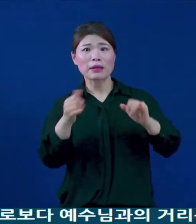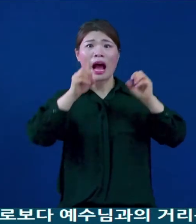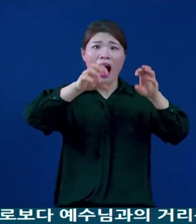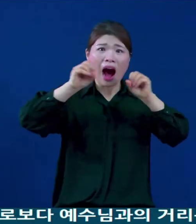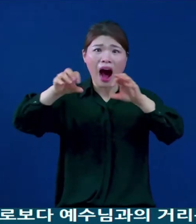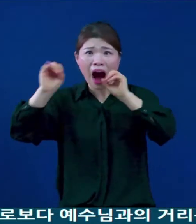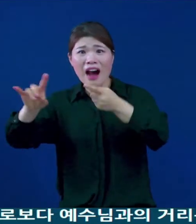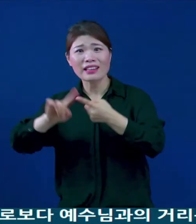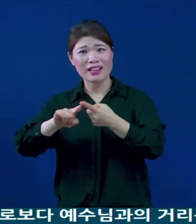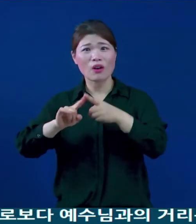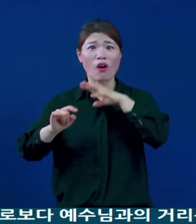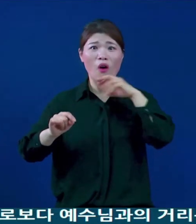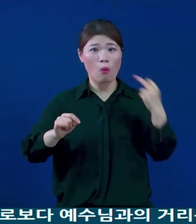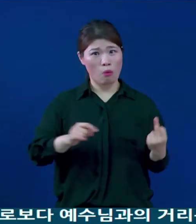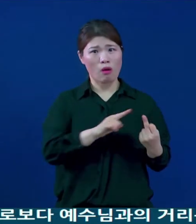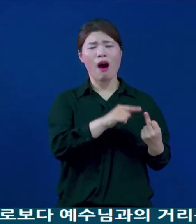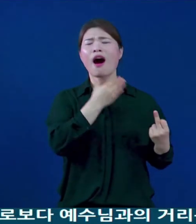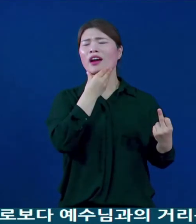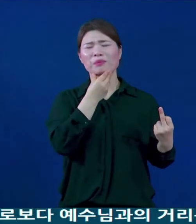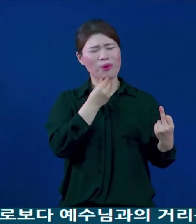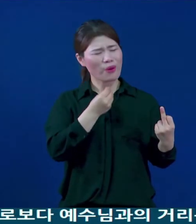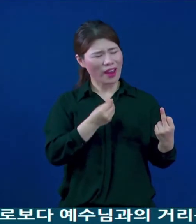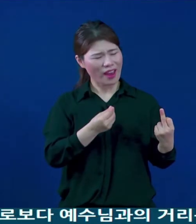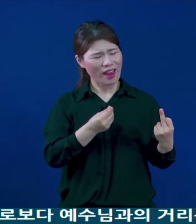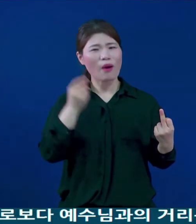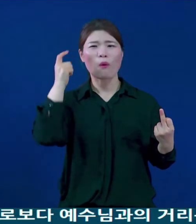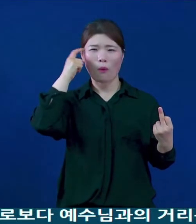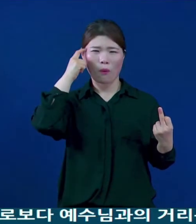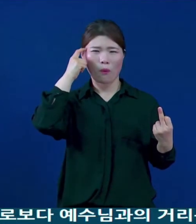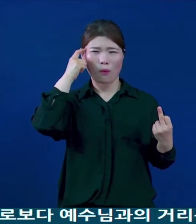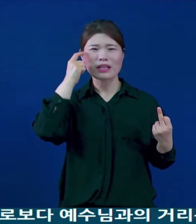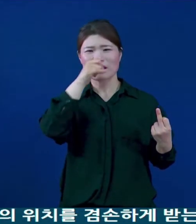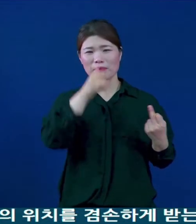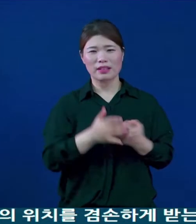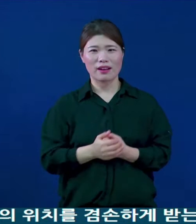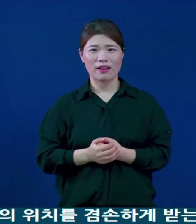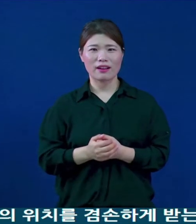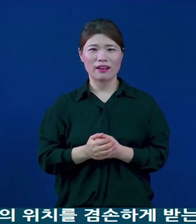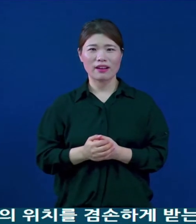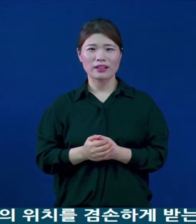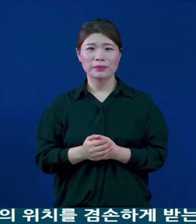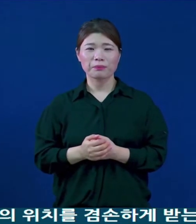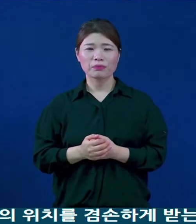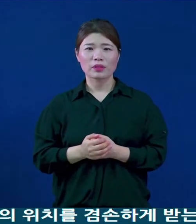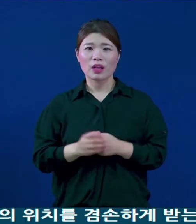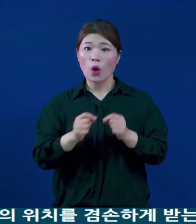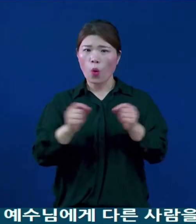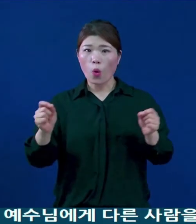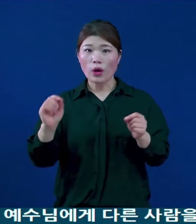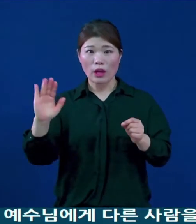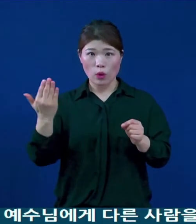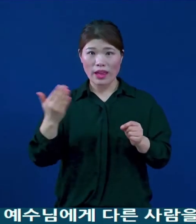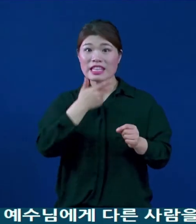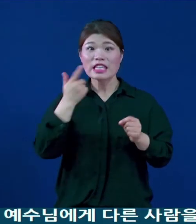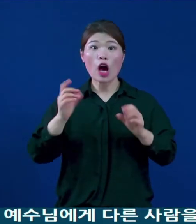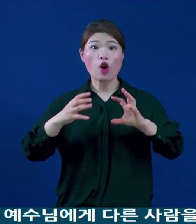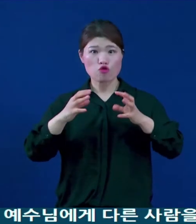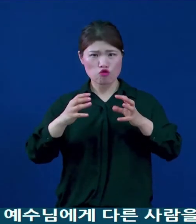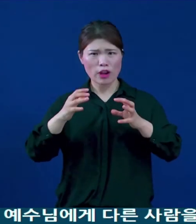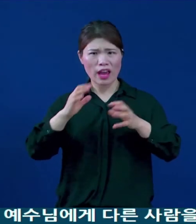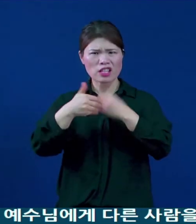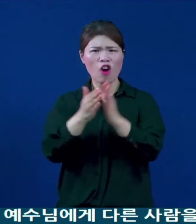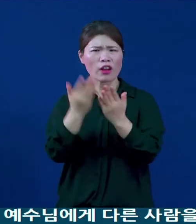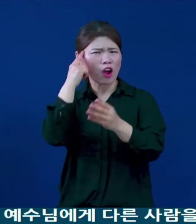해도 행복했던 인물이었던 것 같습니다. 오래된 영국의 주석가 중에